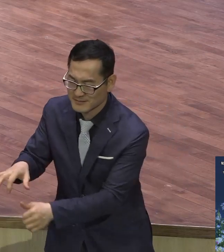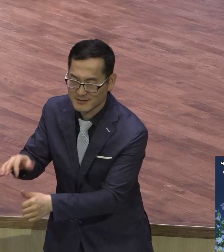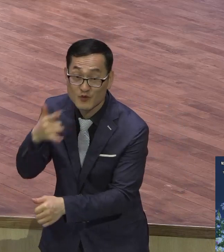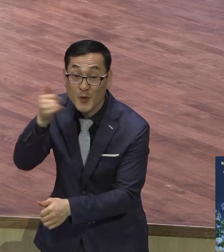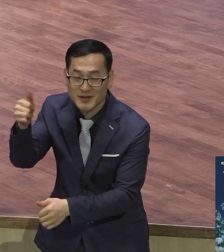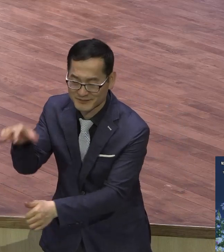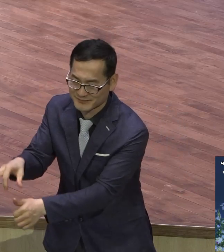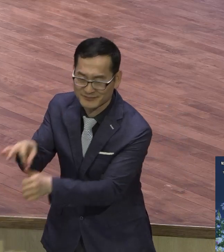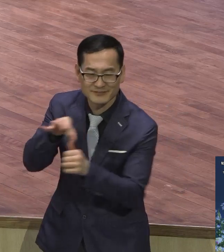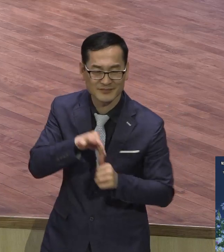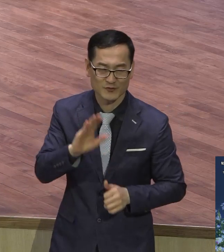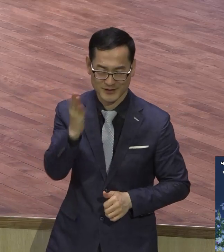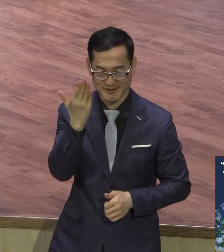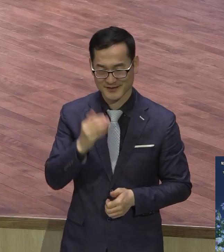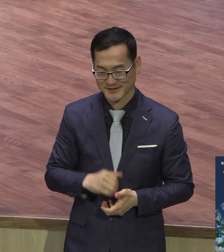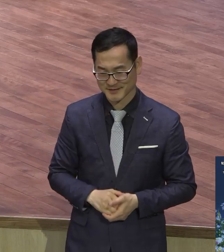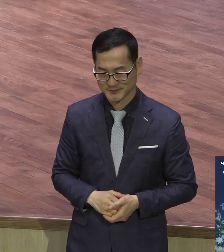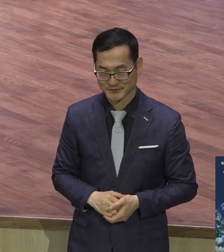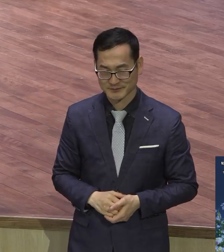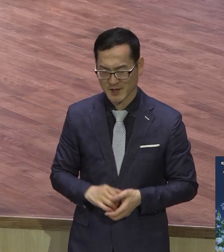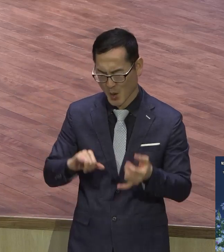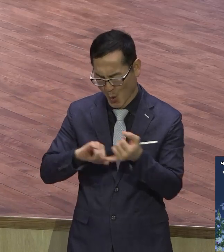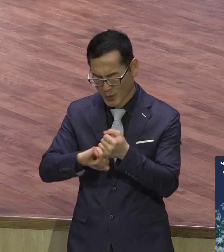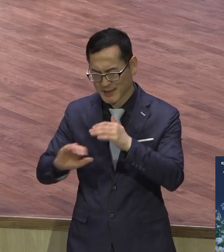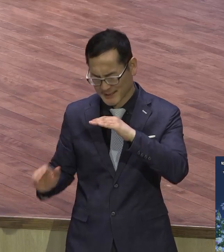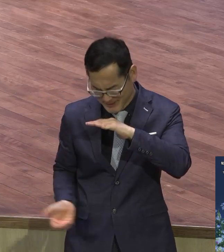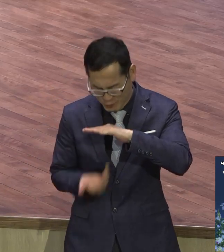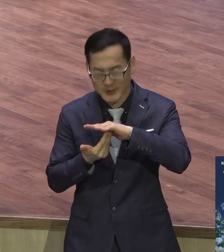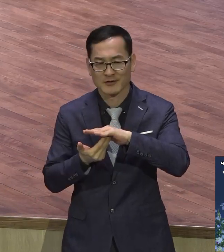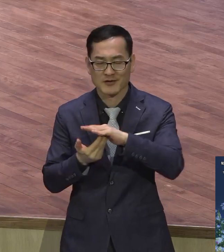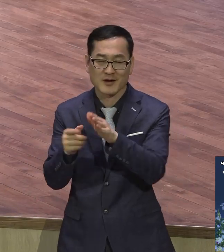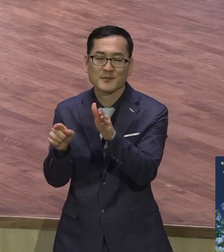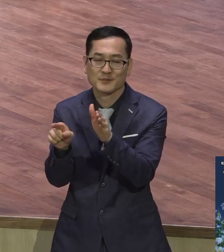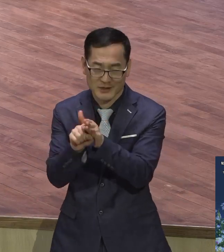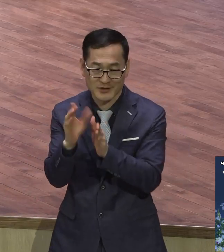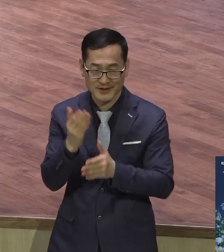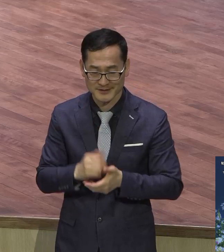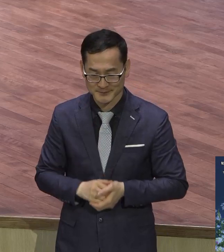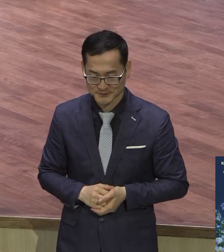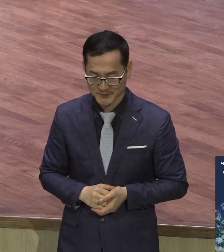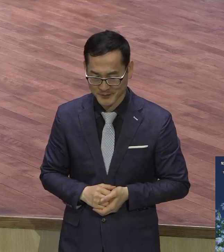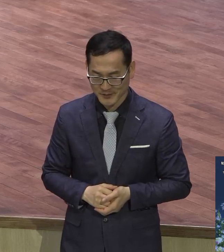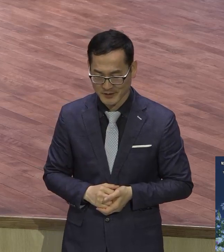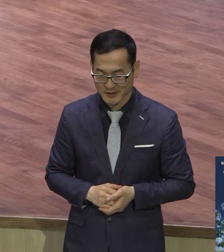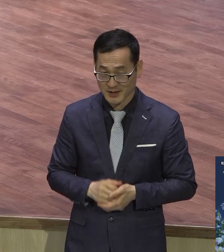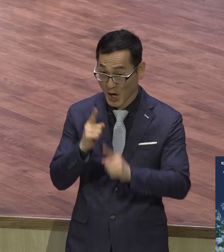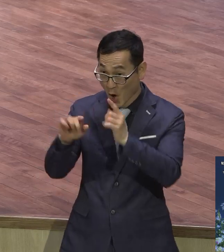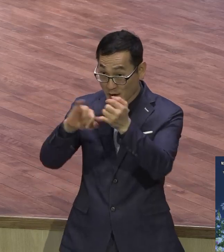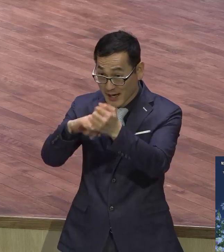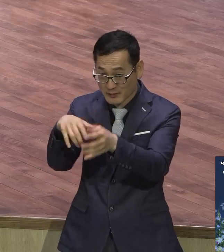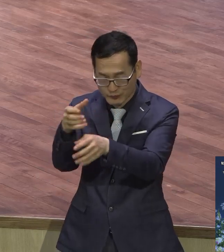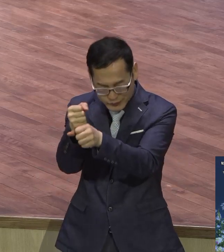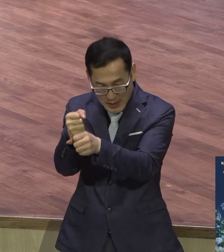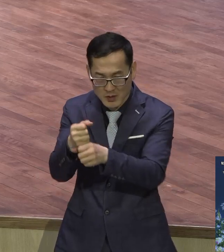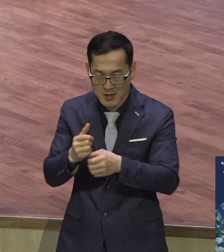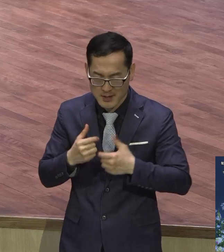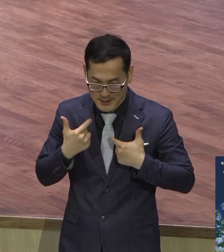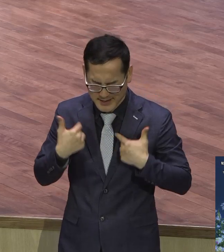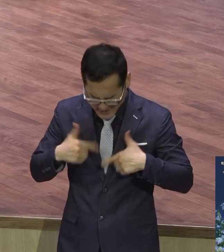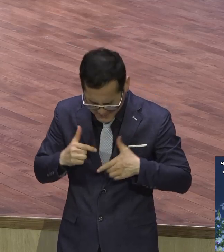반드시 되어진다는 사실을 강조하는 형태로 되어 있습니다. 여러분이 이 은약을 붙잡고 구체적으로